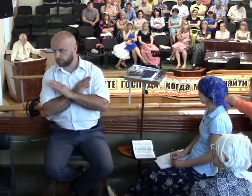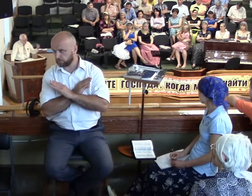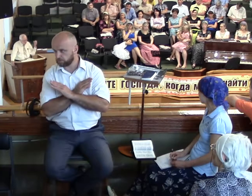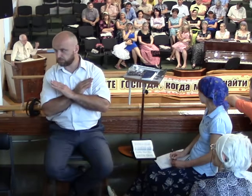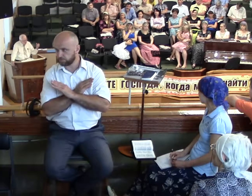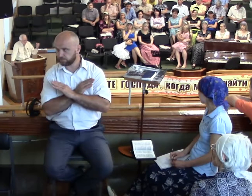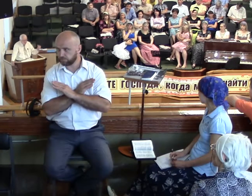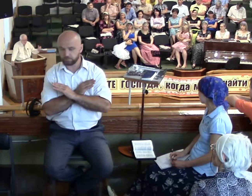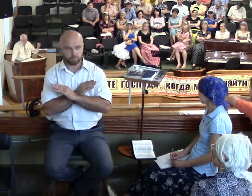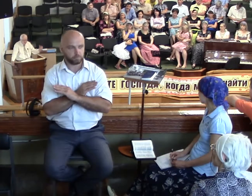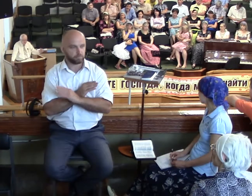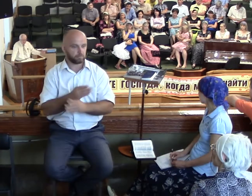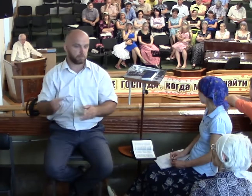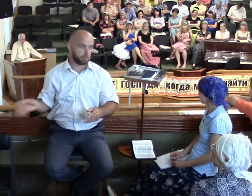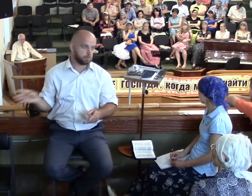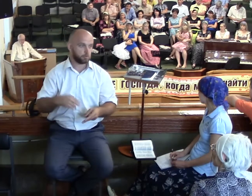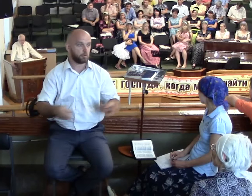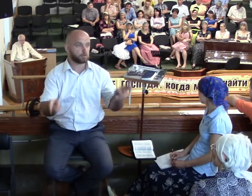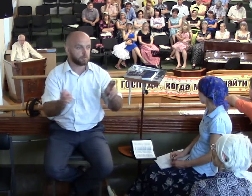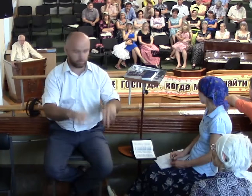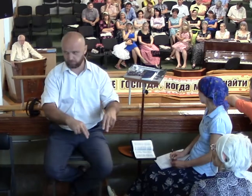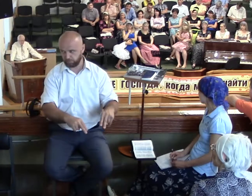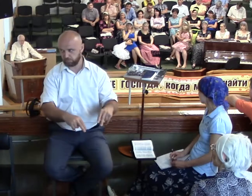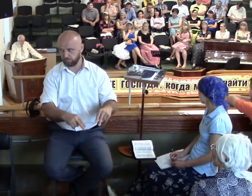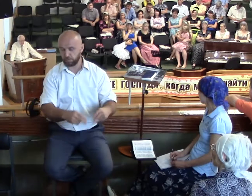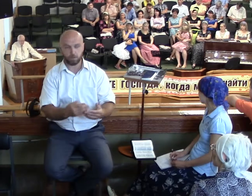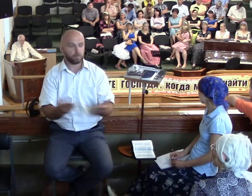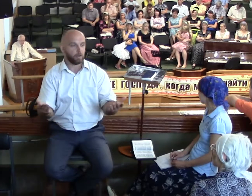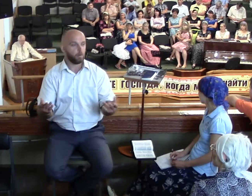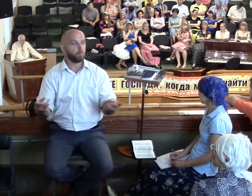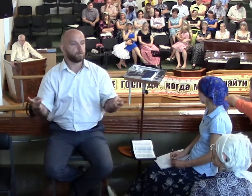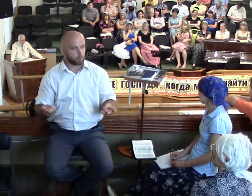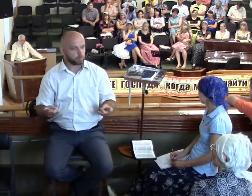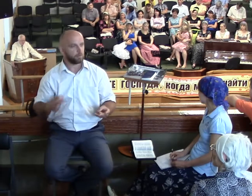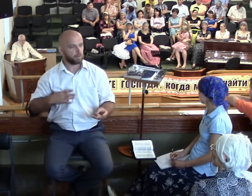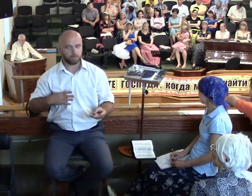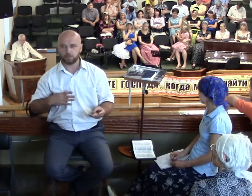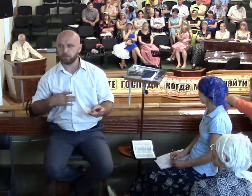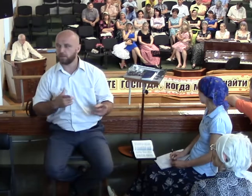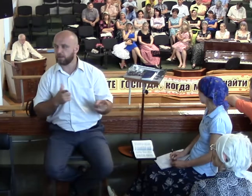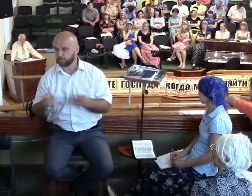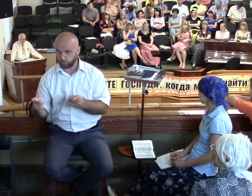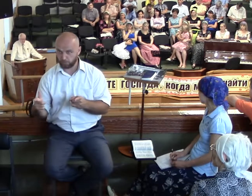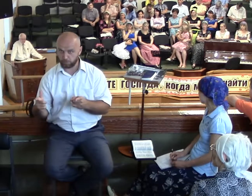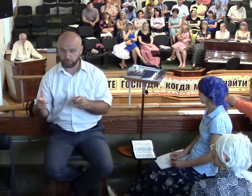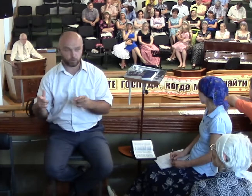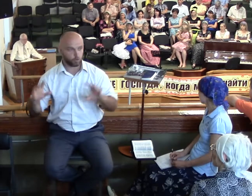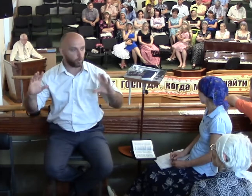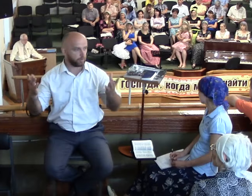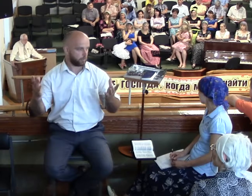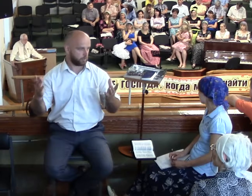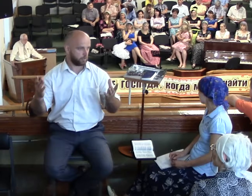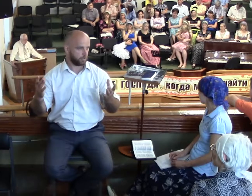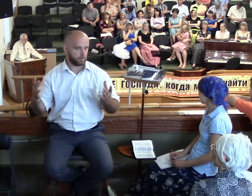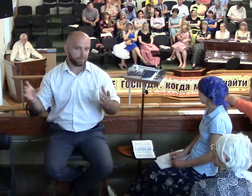Мы должны быть готовы к тому, что однажды мы все земное оставляем. Просто не нужно ни к